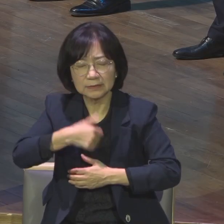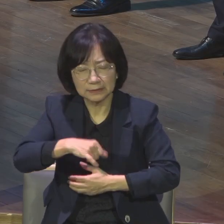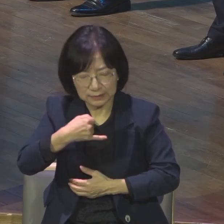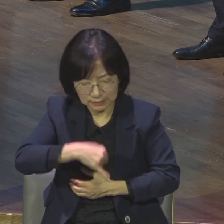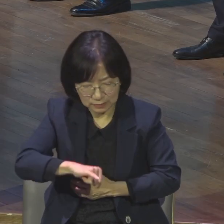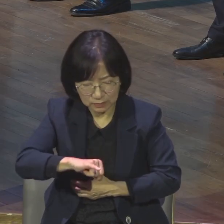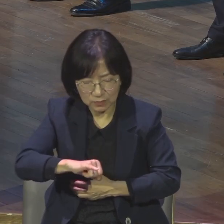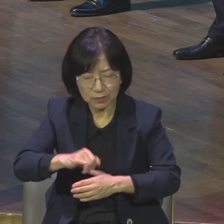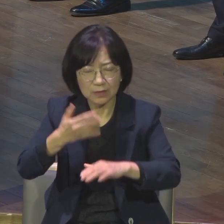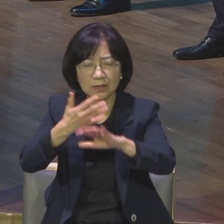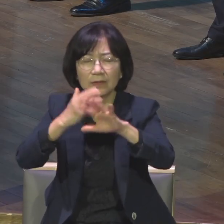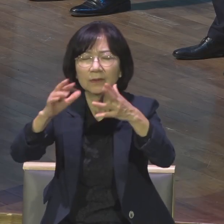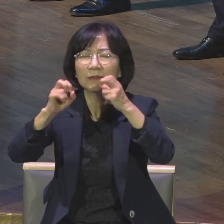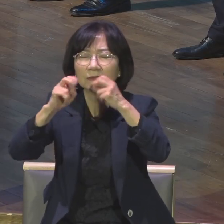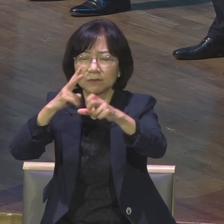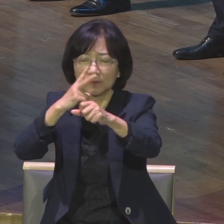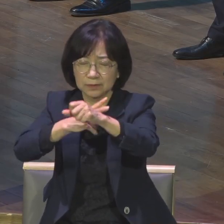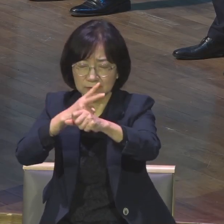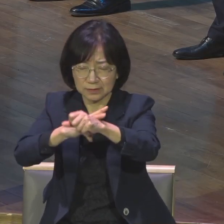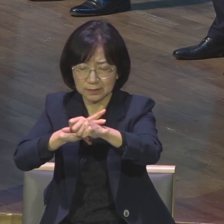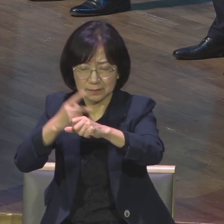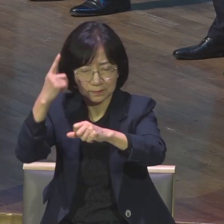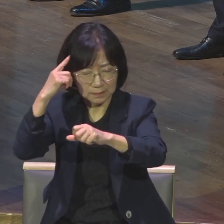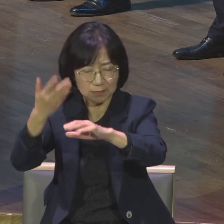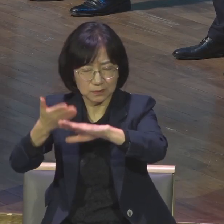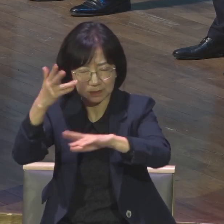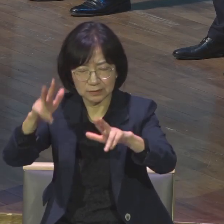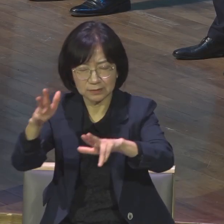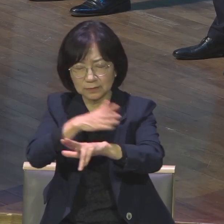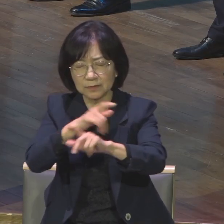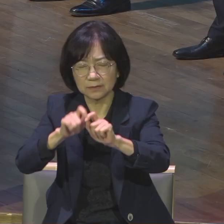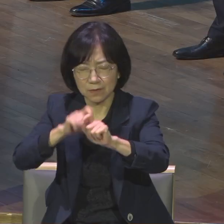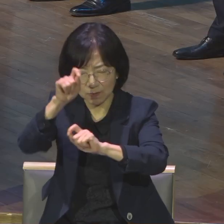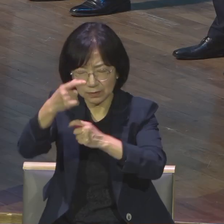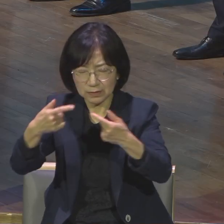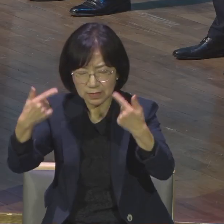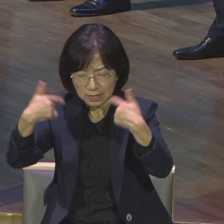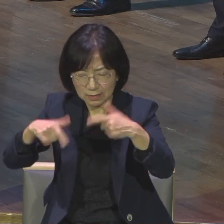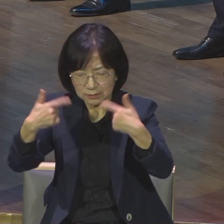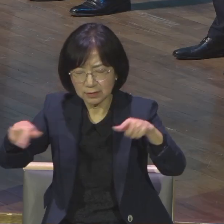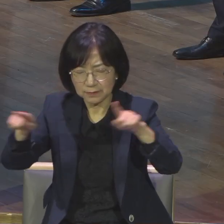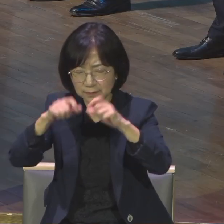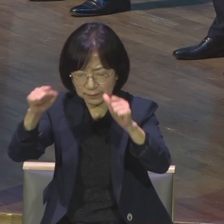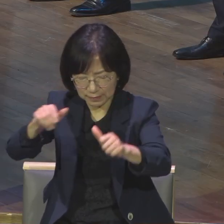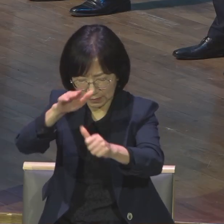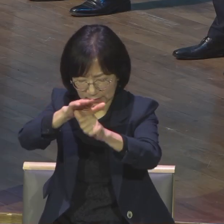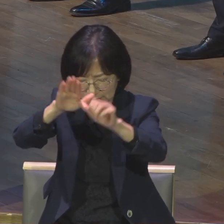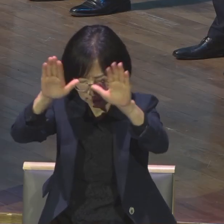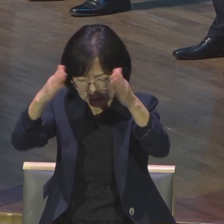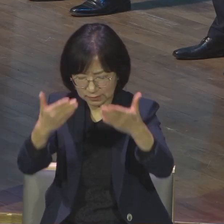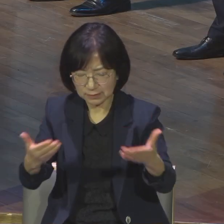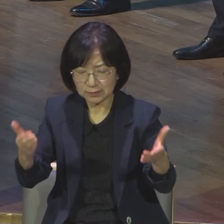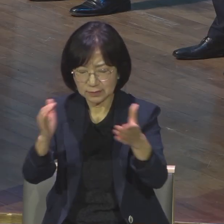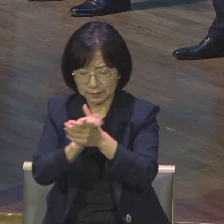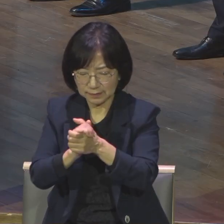머리 위에 이제부터 영원까지 항상 함께 계실지어다. 아멘.